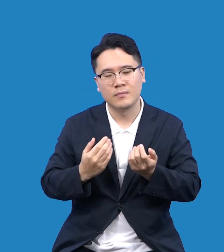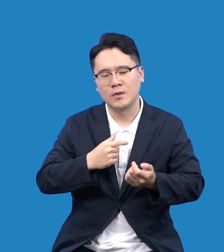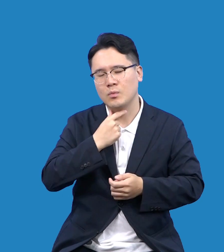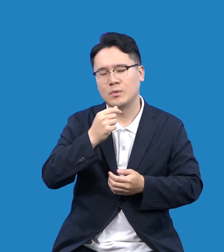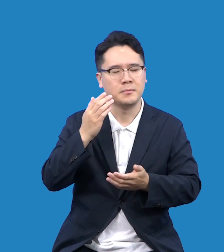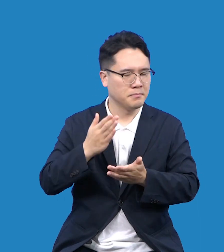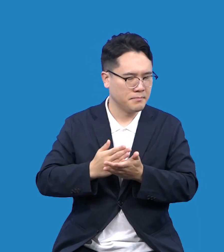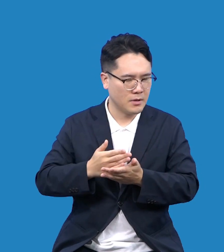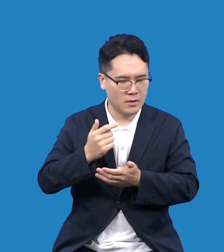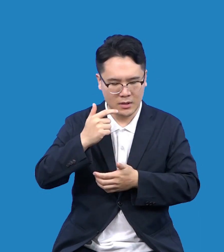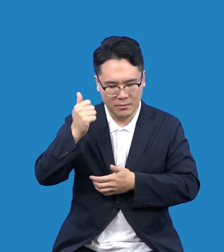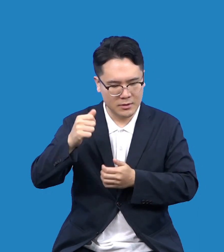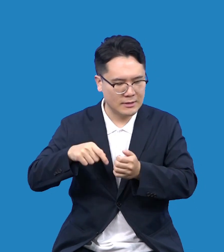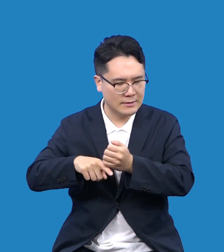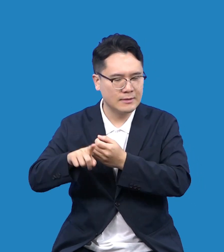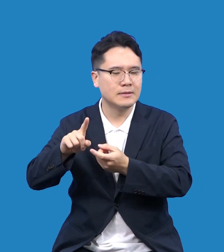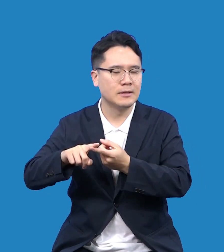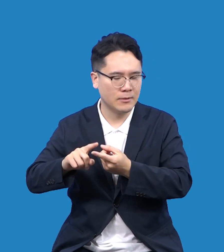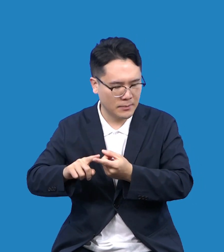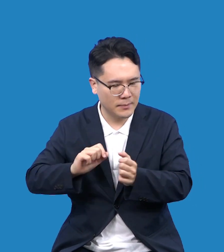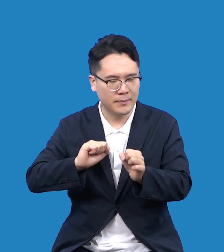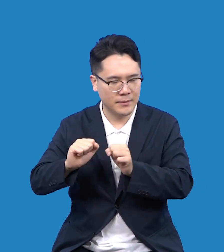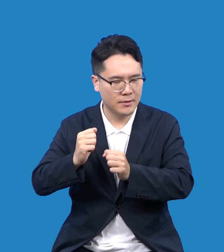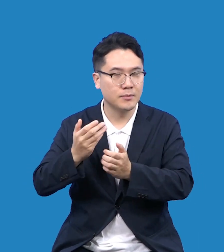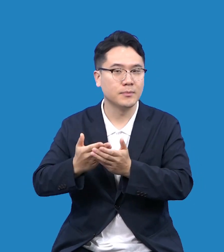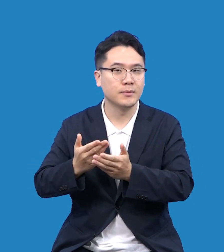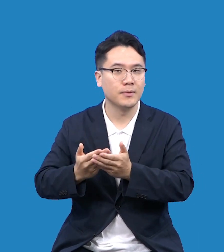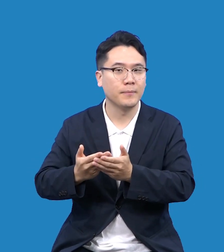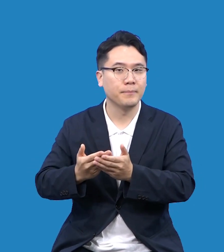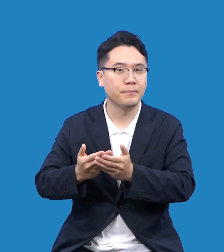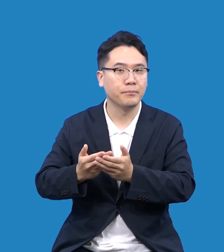하옵소서. 이게 진짜 그리스도의